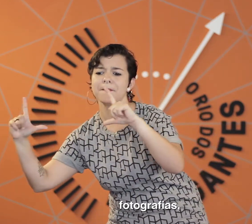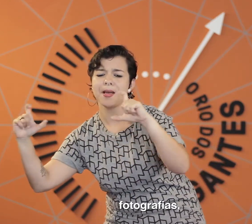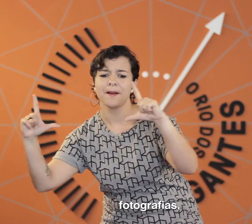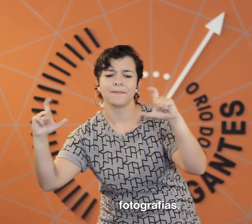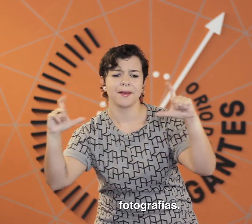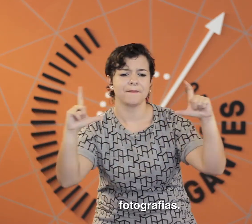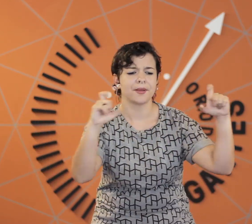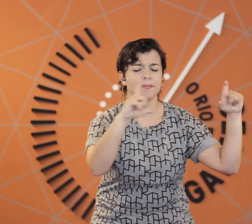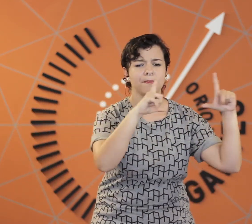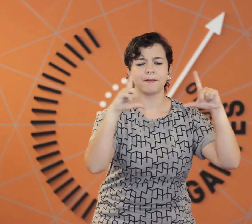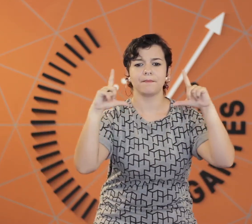fotografias,